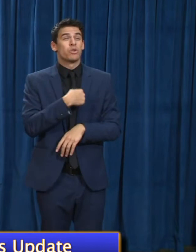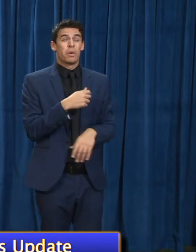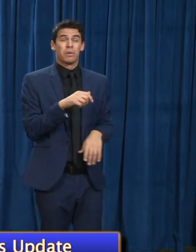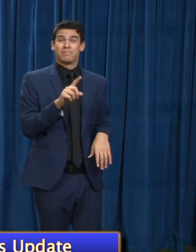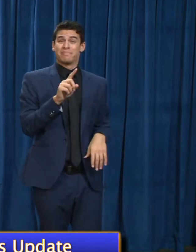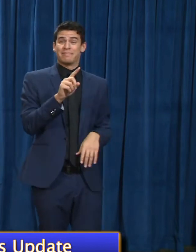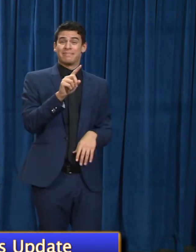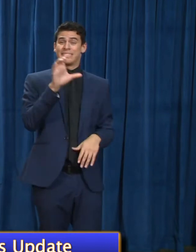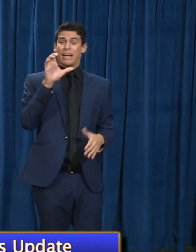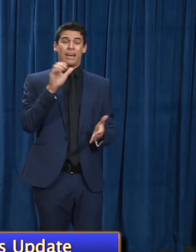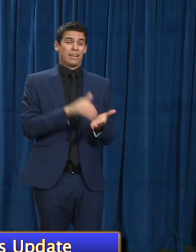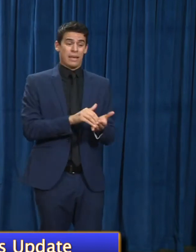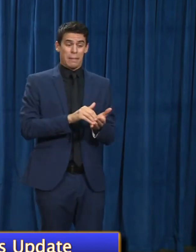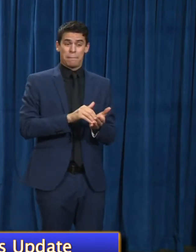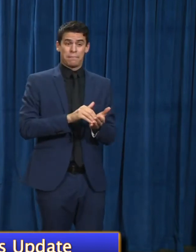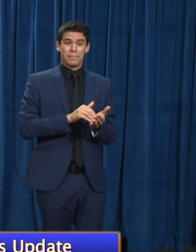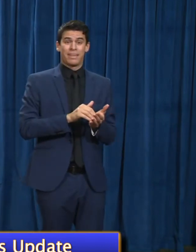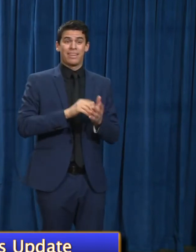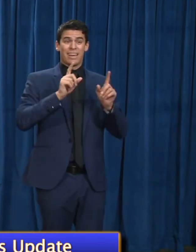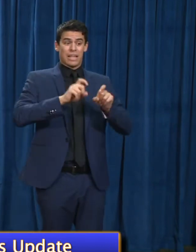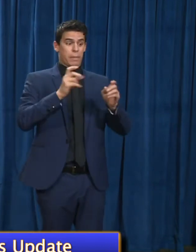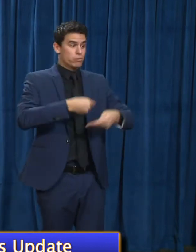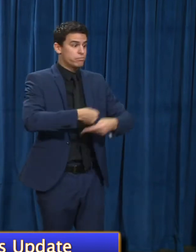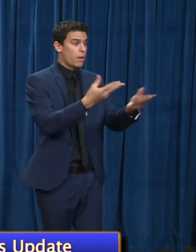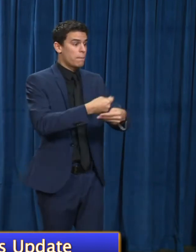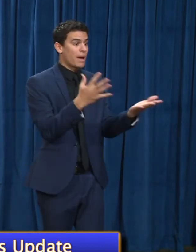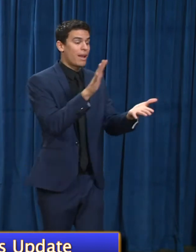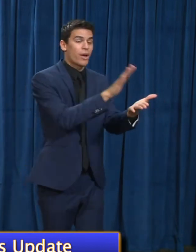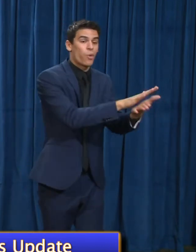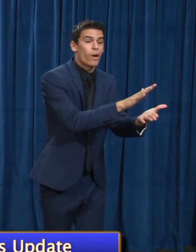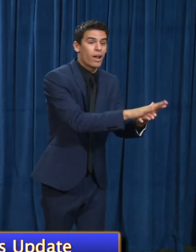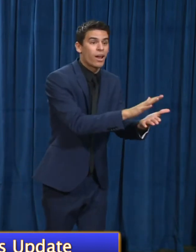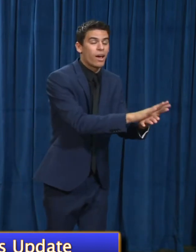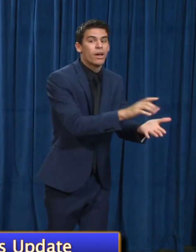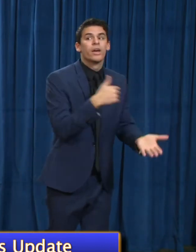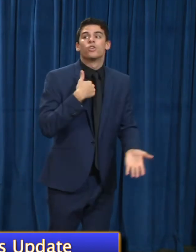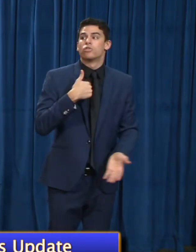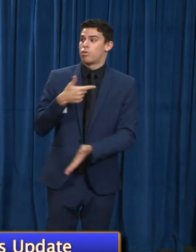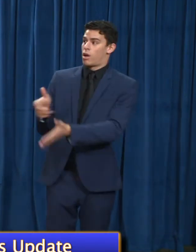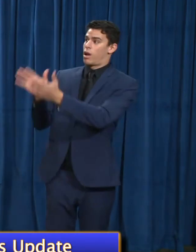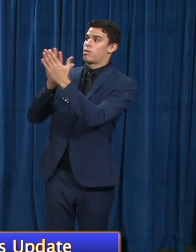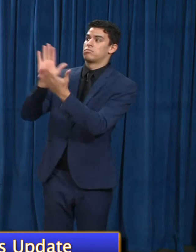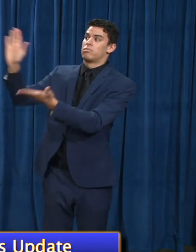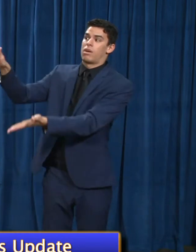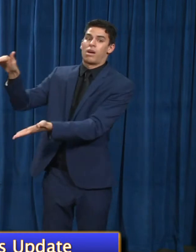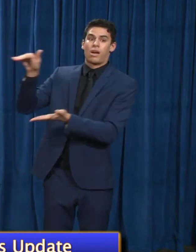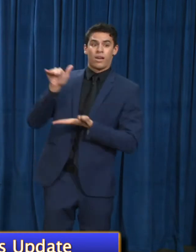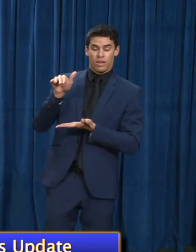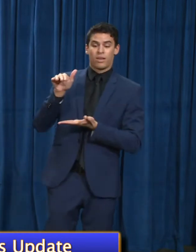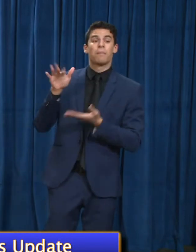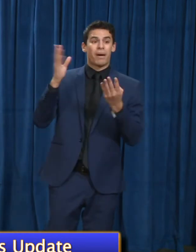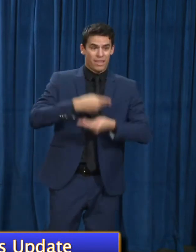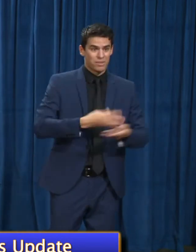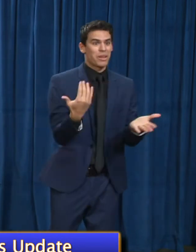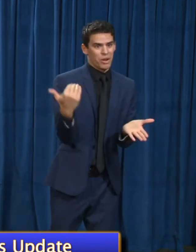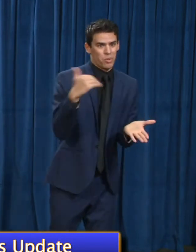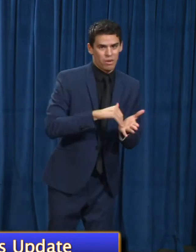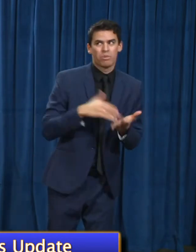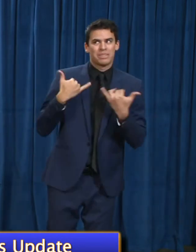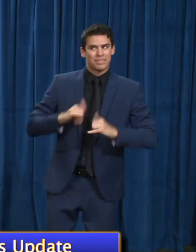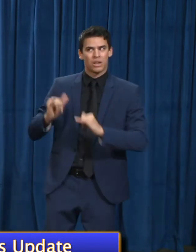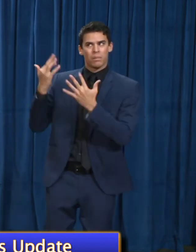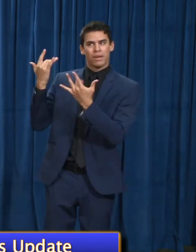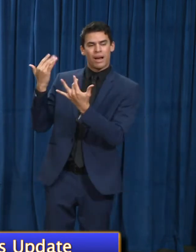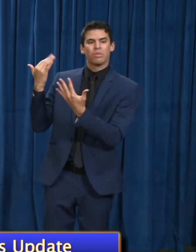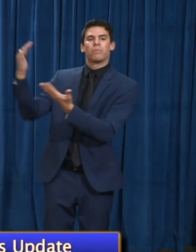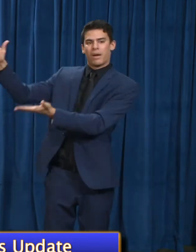a través de las escuelas. Hemos pedido una cantidad similar para distribuir de nuevo en cuanto lleguen, pero la realidad es que no